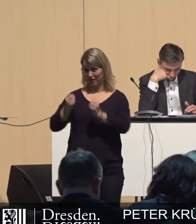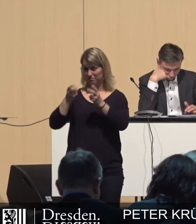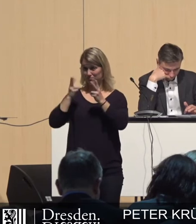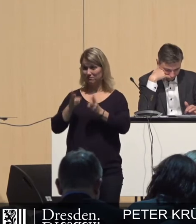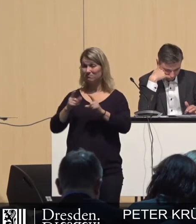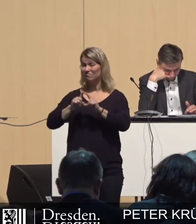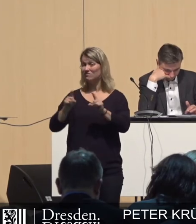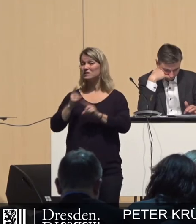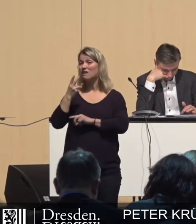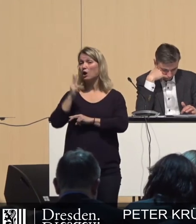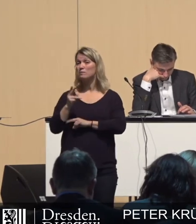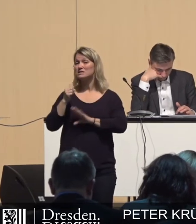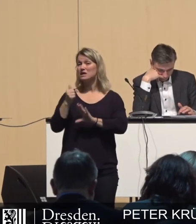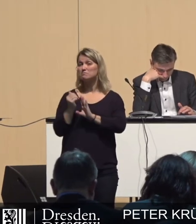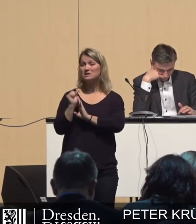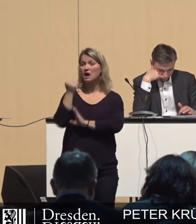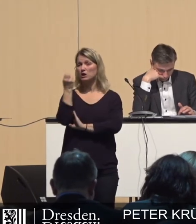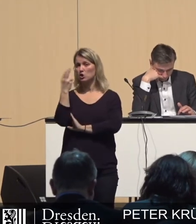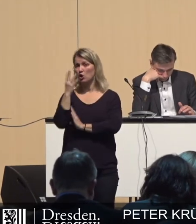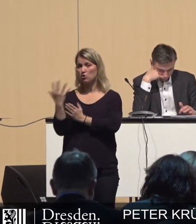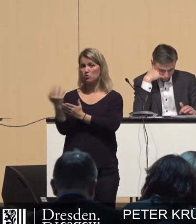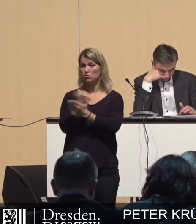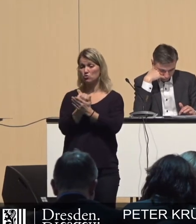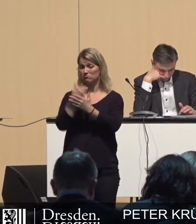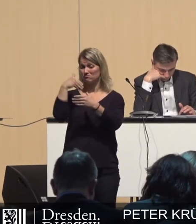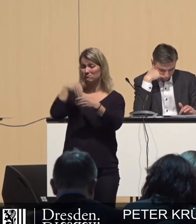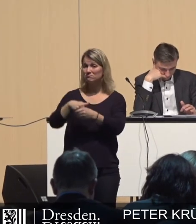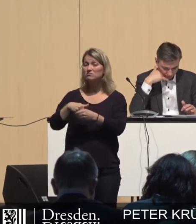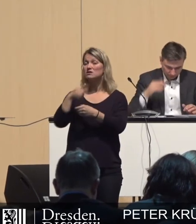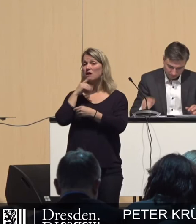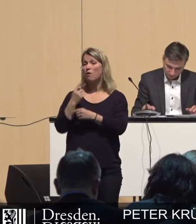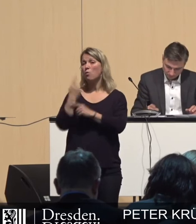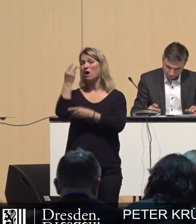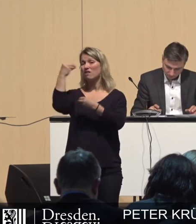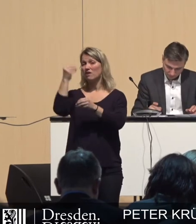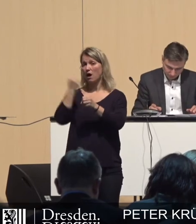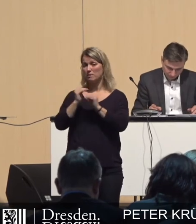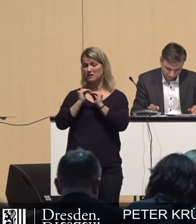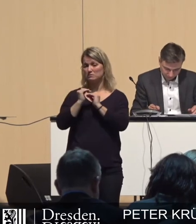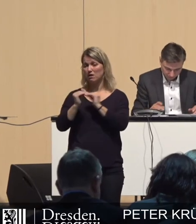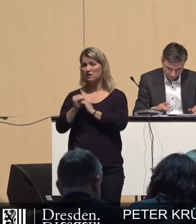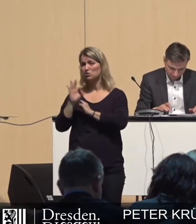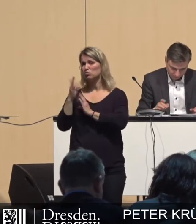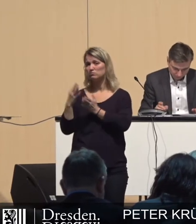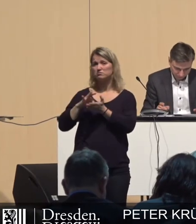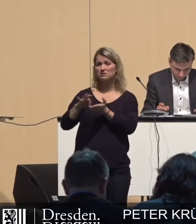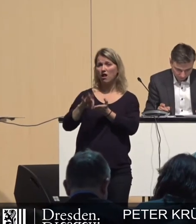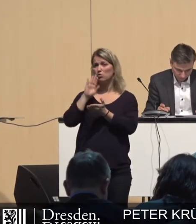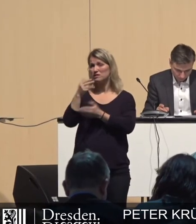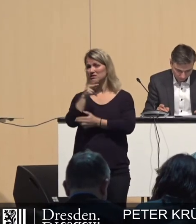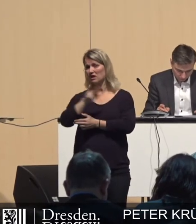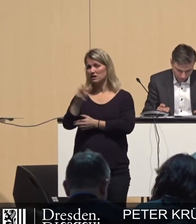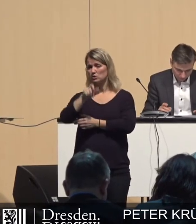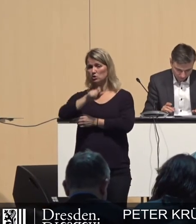Milliarden Euro Umsatz, mit über 3.000 gut bezahlten und hochqualifizierten Arbeitsplätzen und dem Firmensitz in der